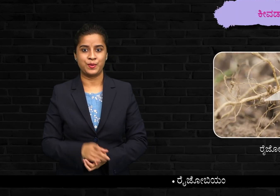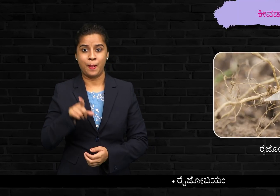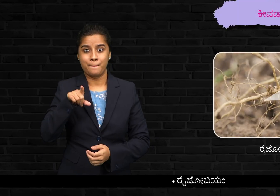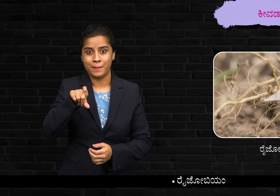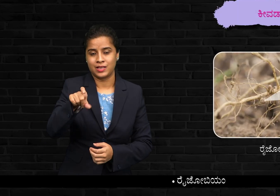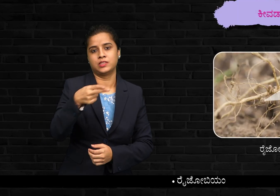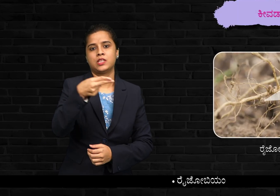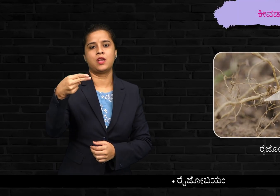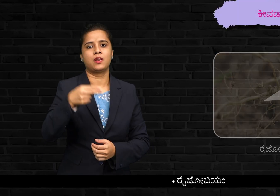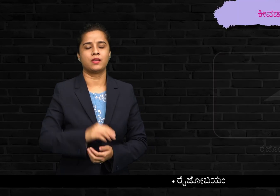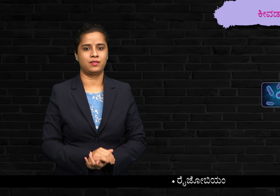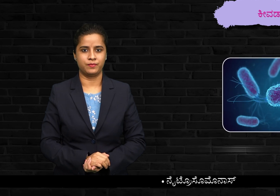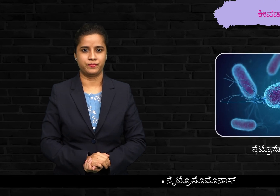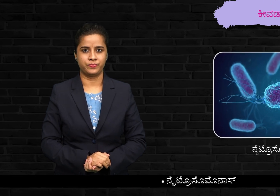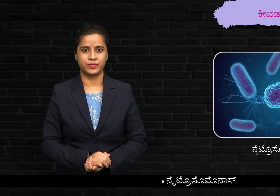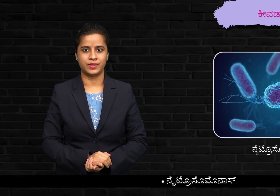ರೈಜೋಬಿಯಂ,